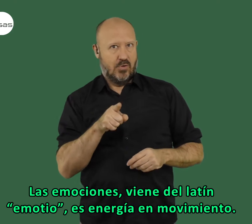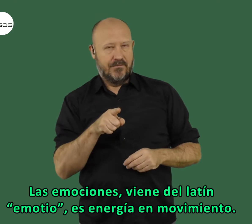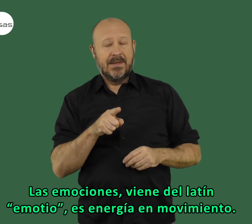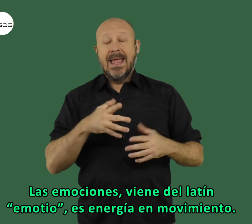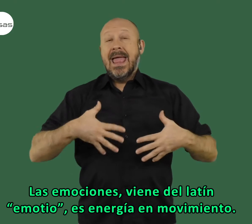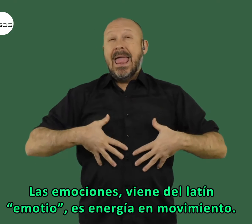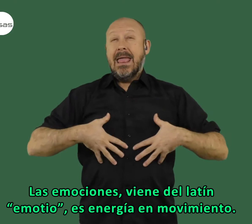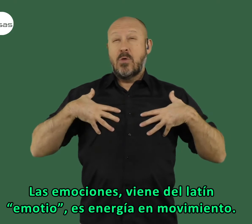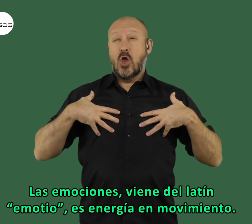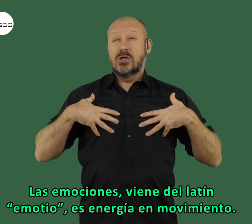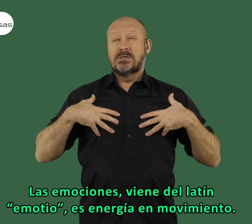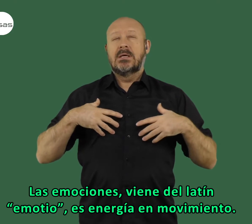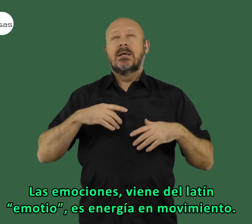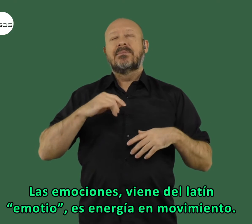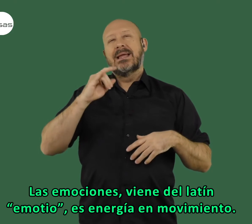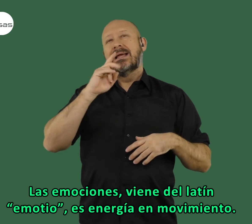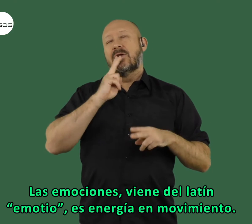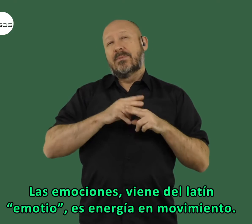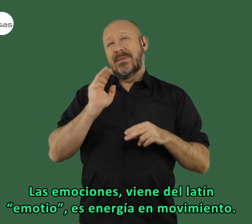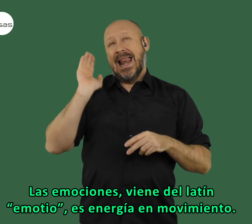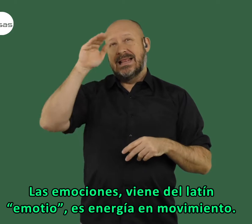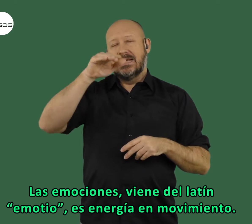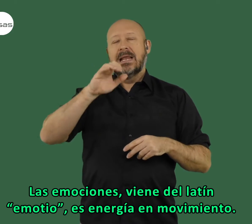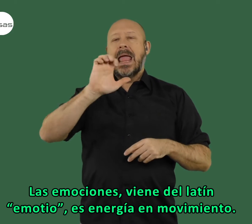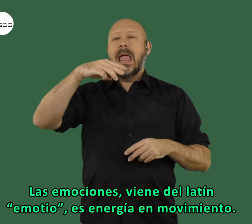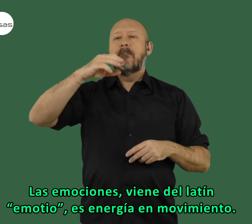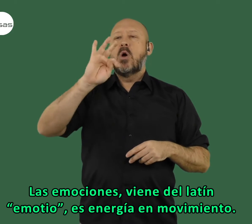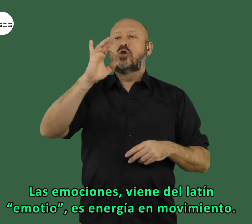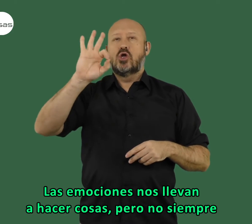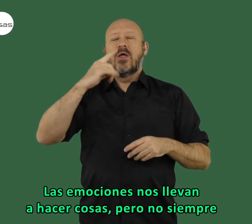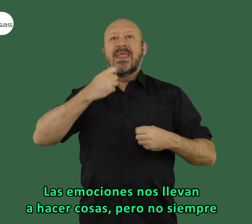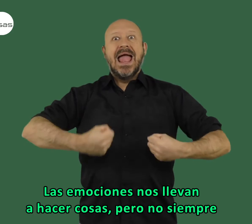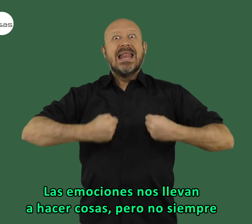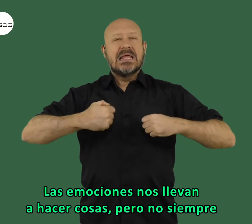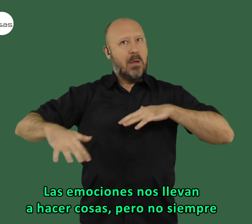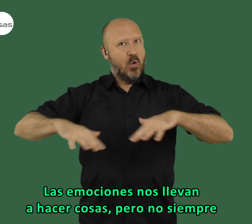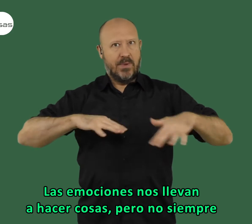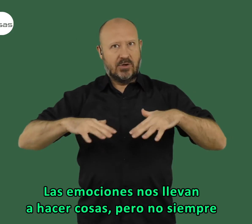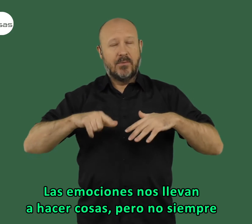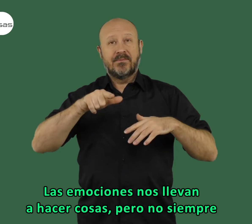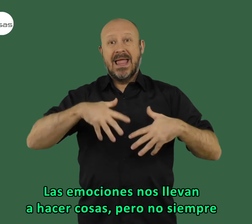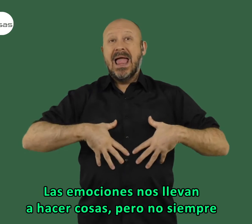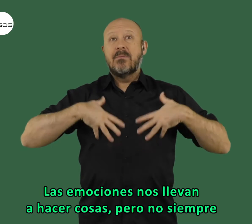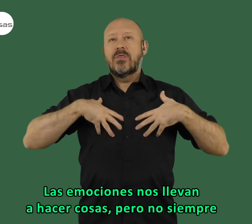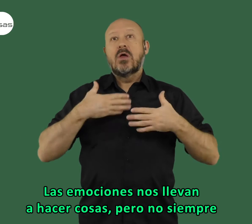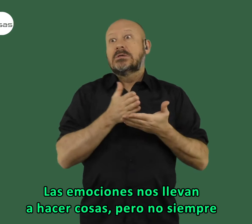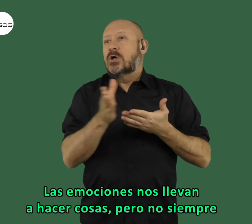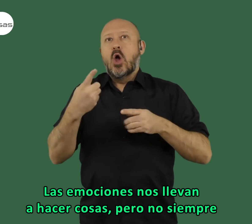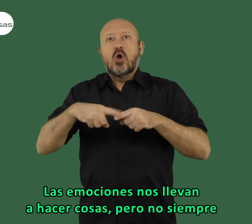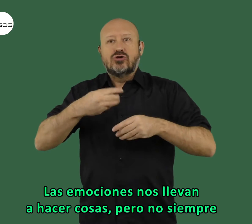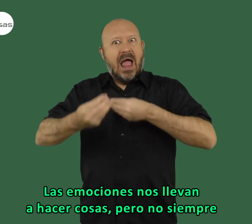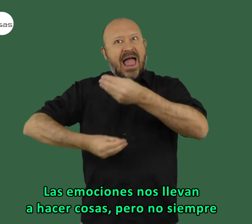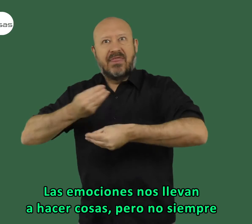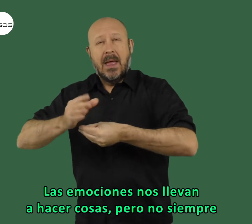¿no? Entonces, las emociones, pues viene del latín emotio, ¿no? Que es energía en movimiento. Las emociones nos llevan a hacer